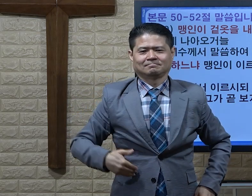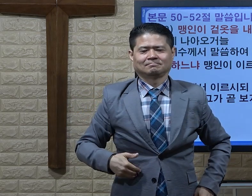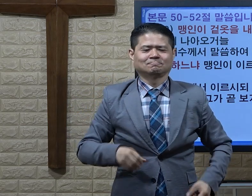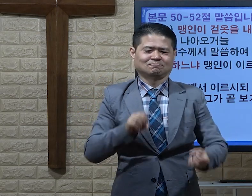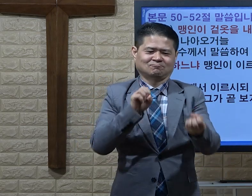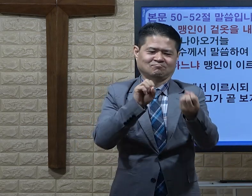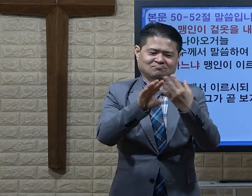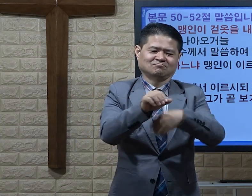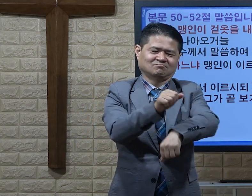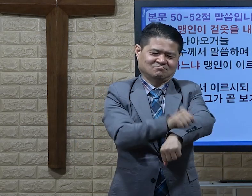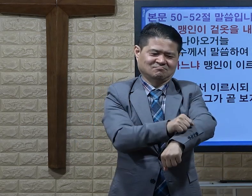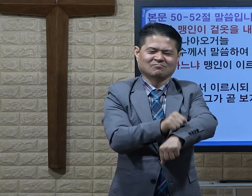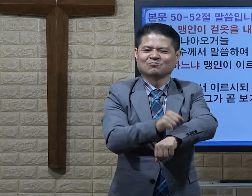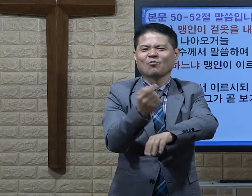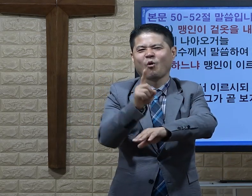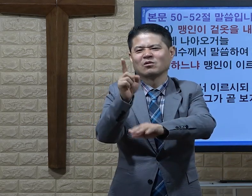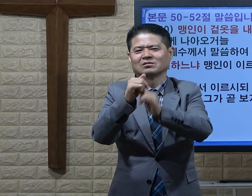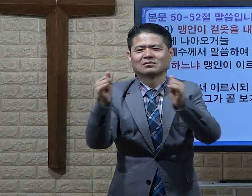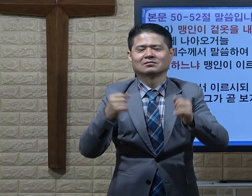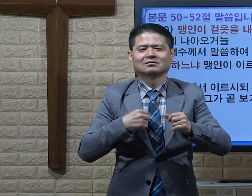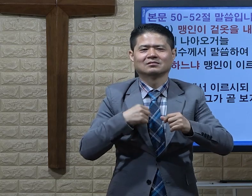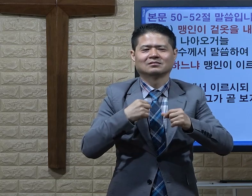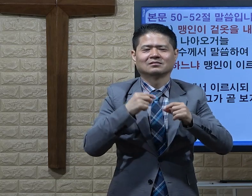이 바디메오는 눈을 뜨게 해달라고 했습니다.